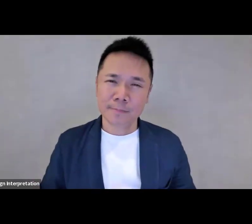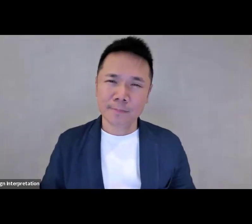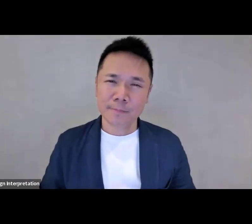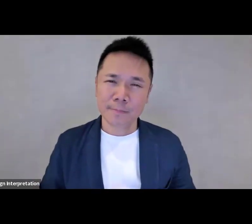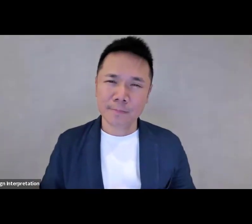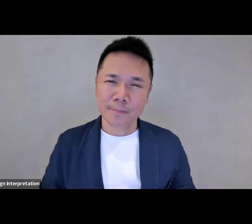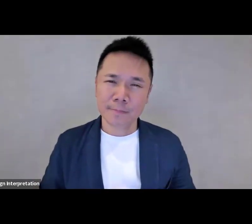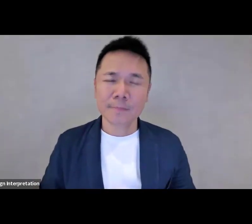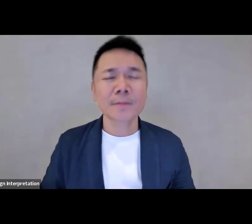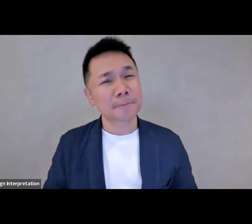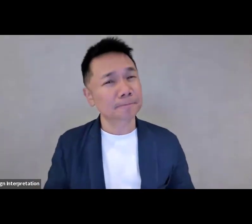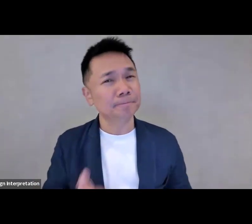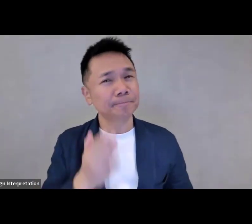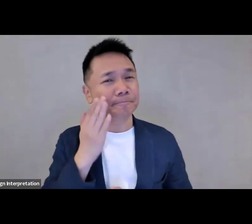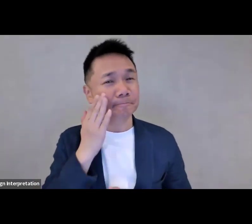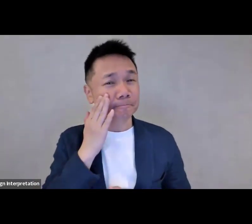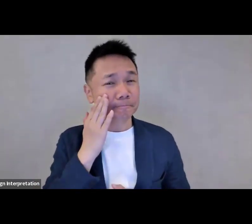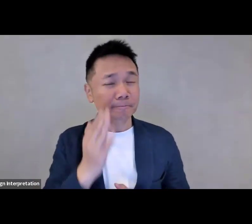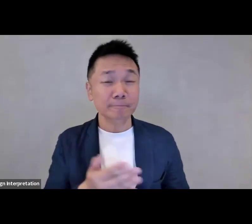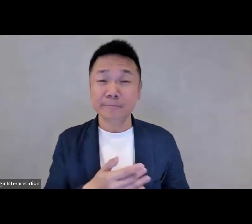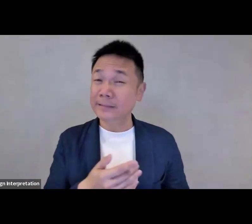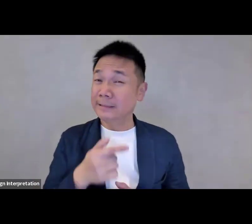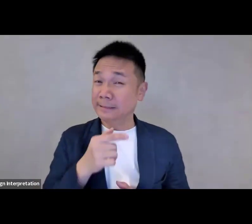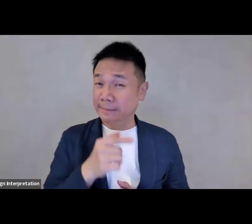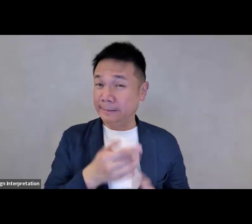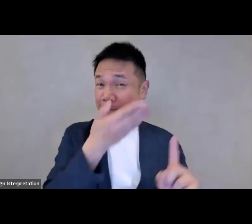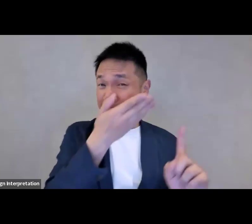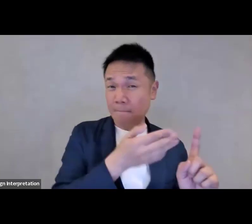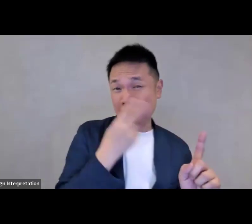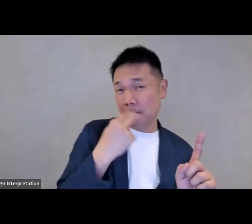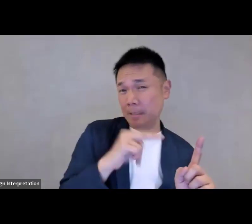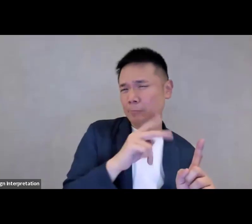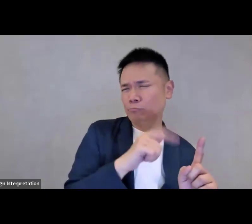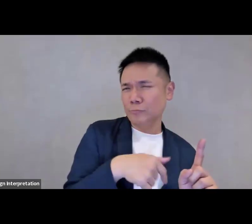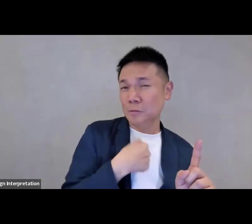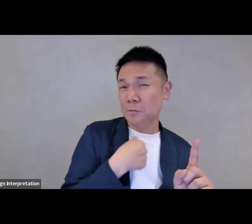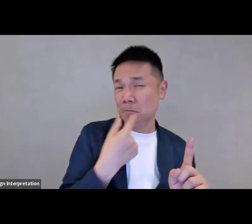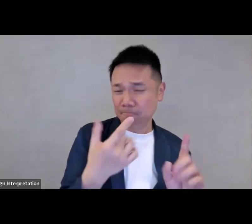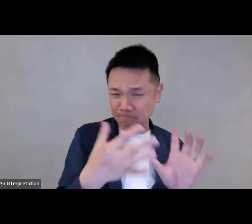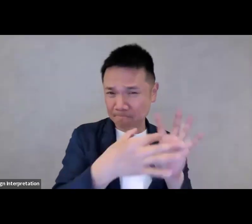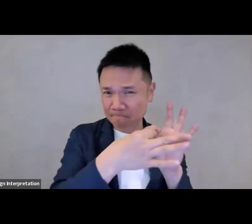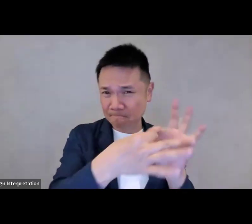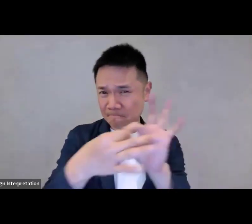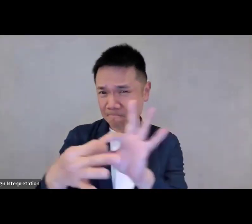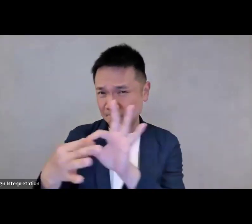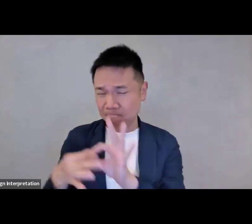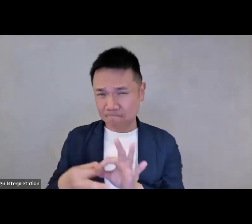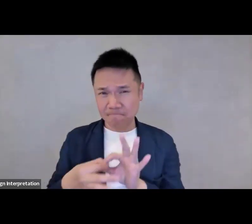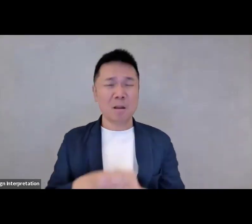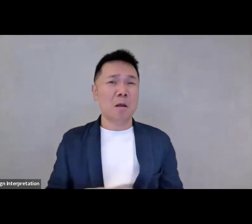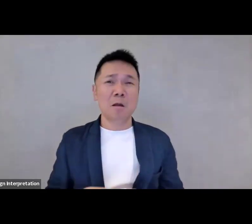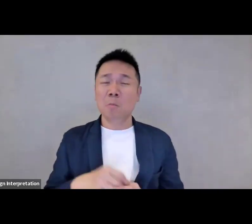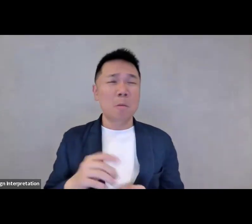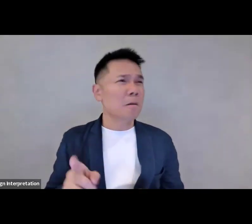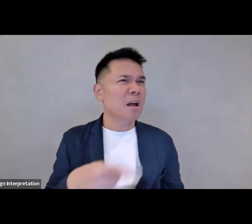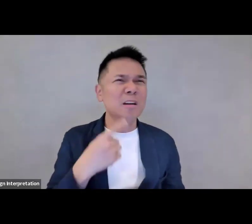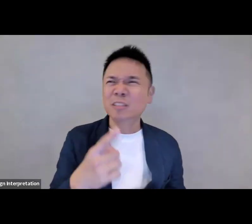而且呢他都有非常对孩子都有非常温暖的回应。